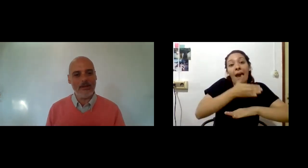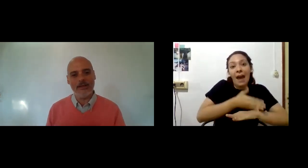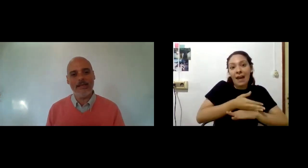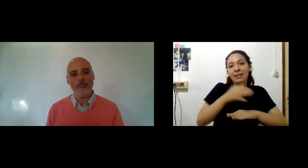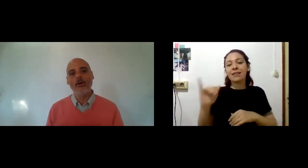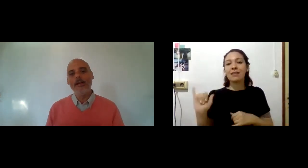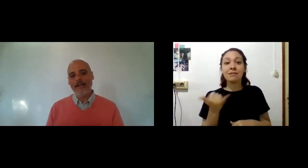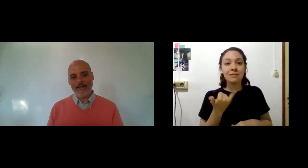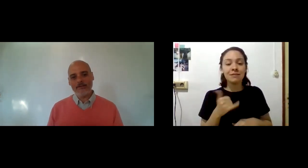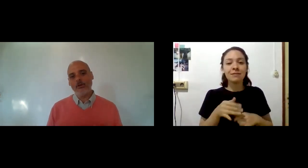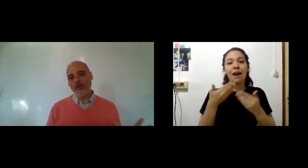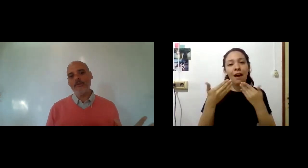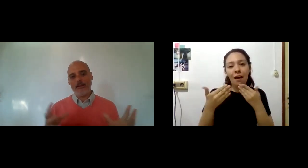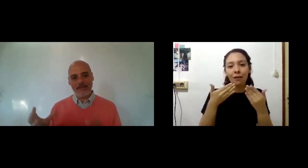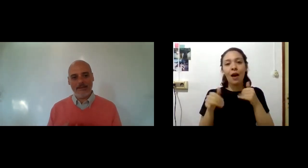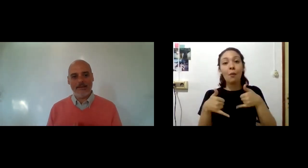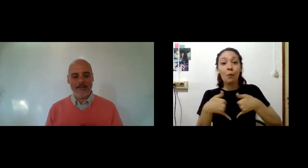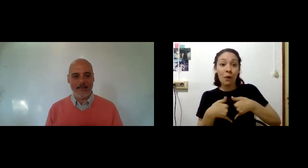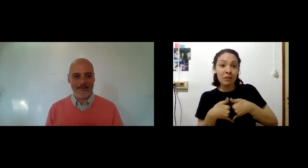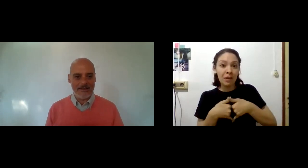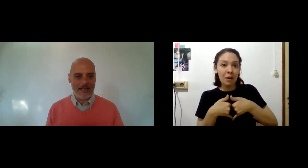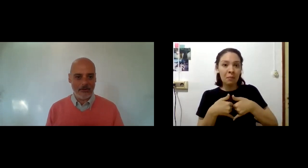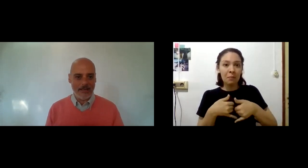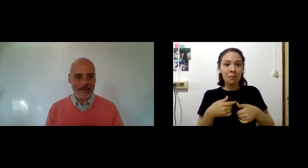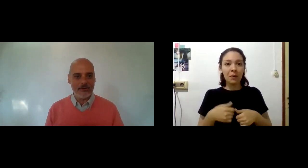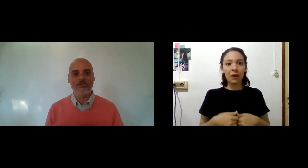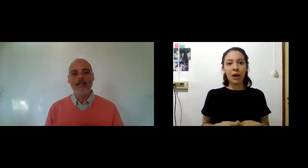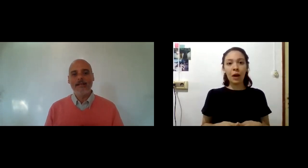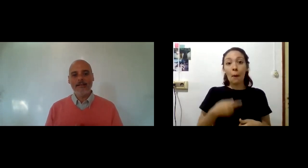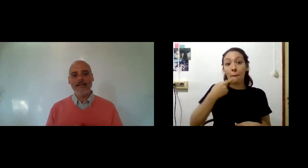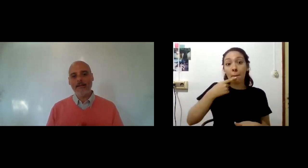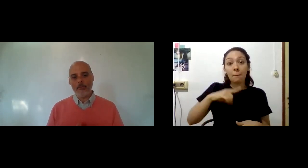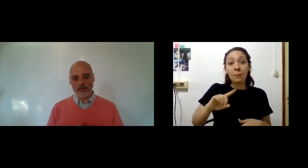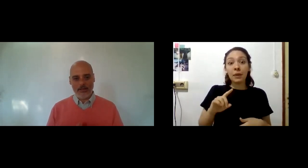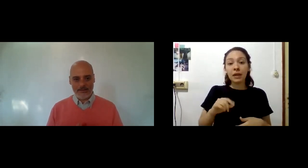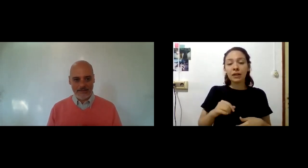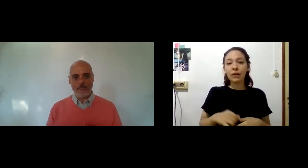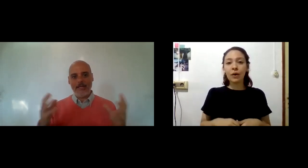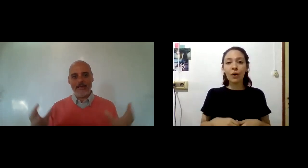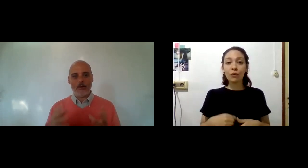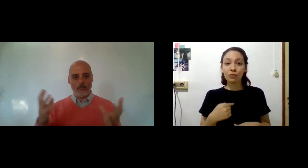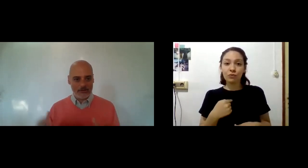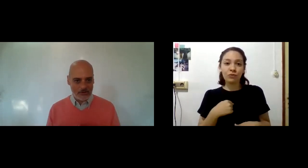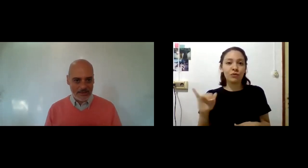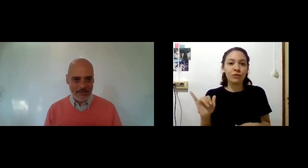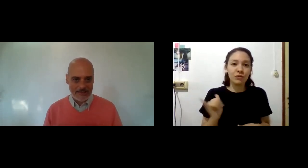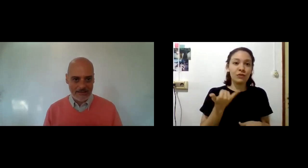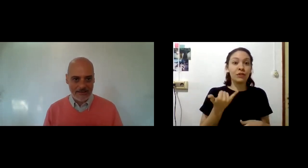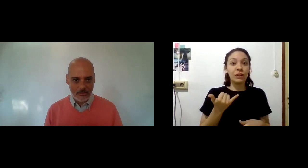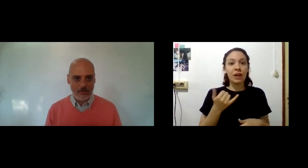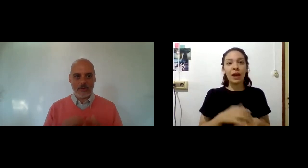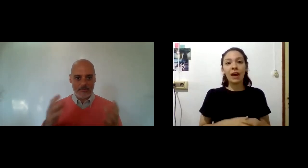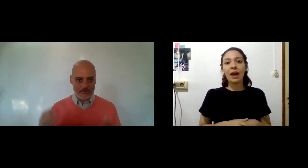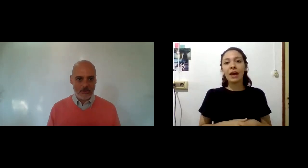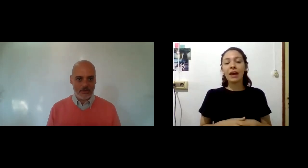este periodo de tiempo, en realidad yo oficialmente accedía a los datos y, bueno, hice el mail y la convocatoria a la